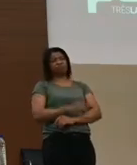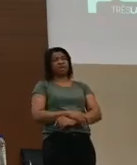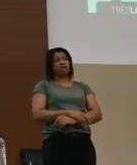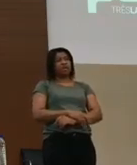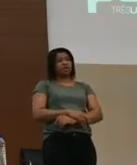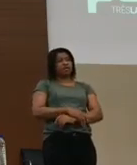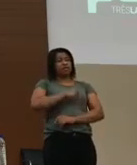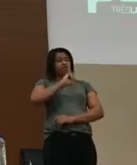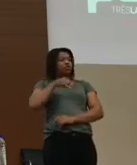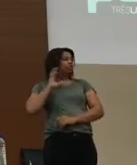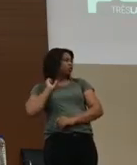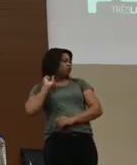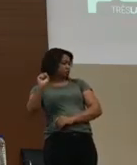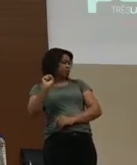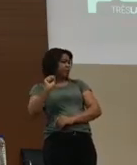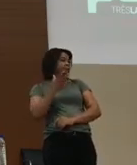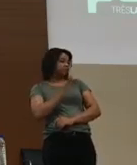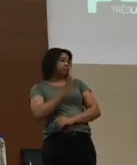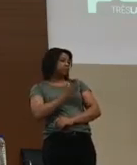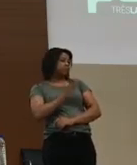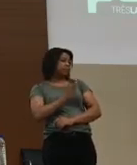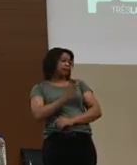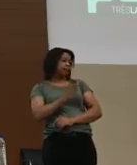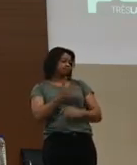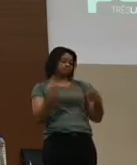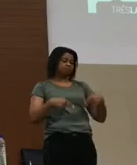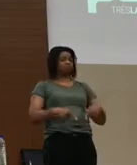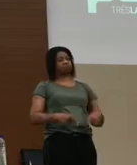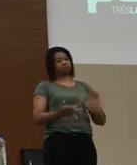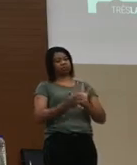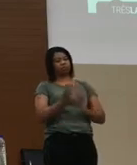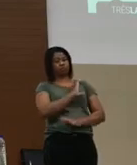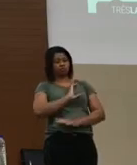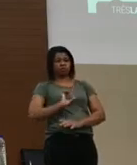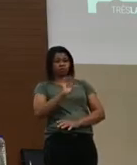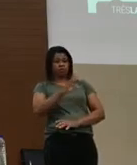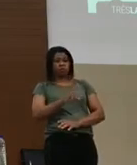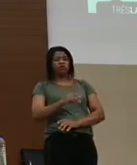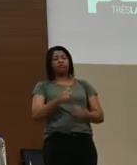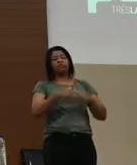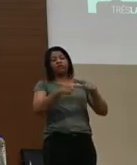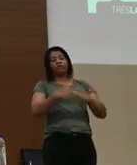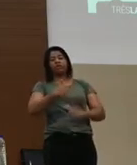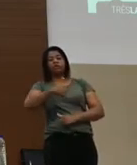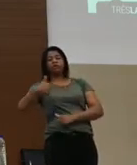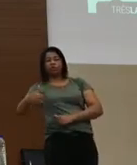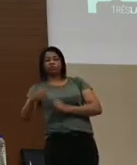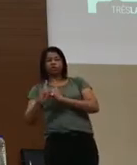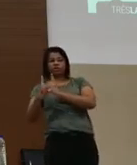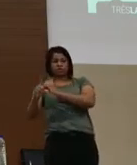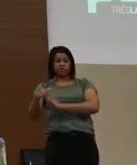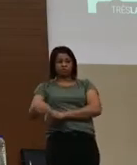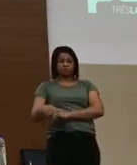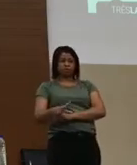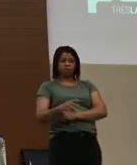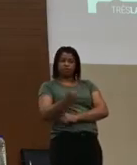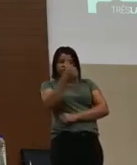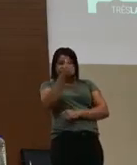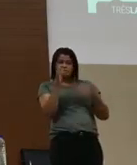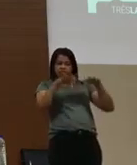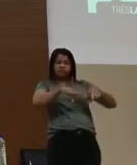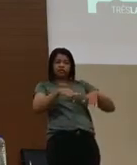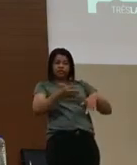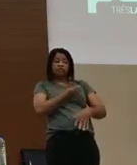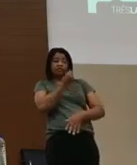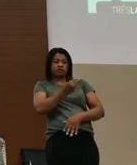campeonato para trair Jesus. E Jesus trabalha com o livro de João, destaca bem esse